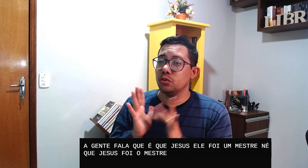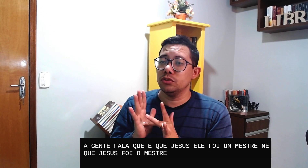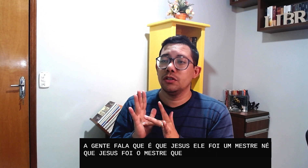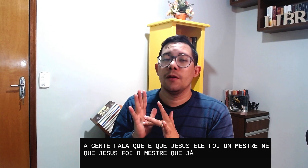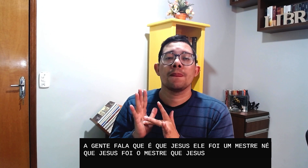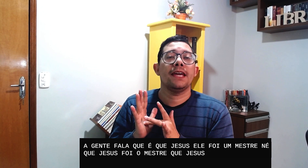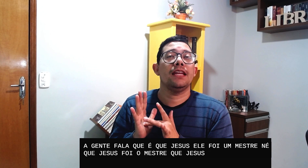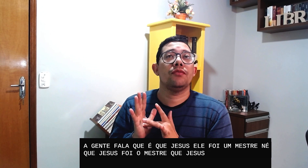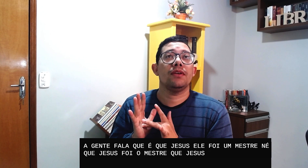Jesus,